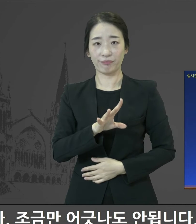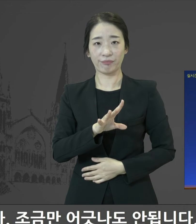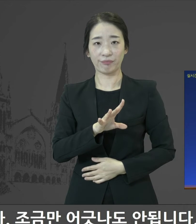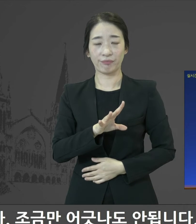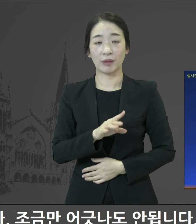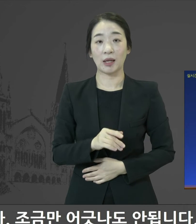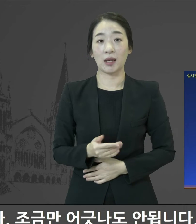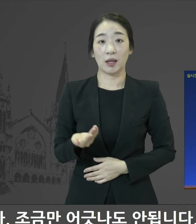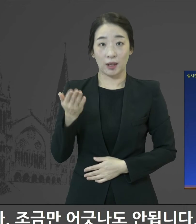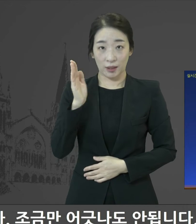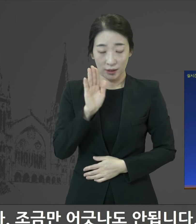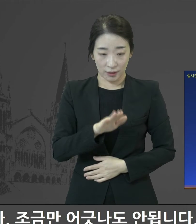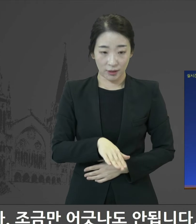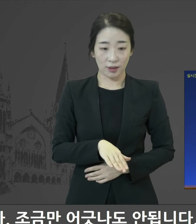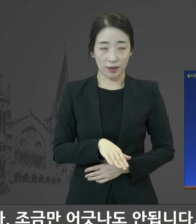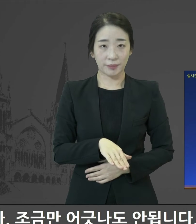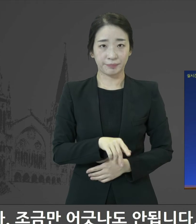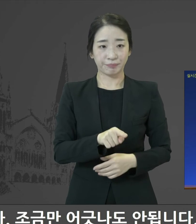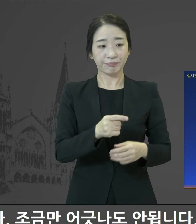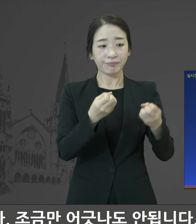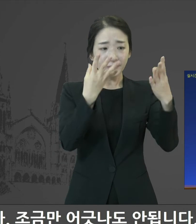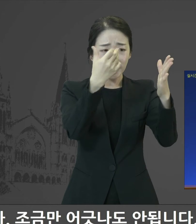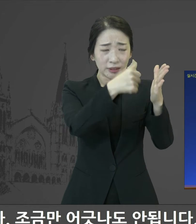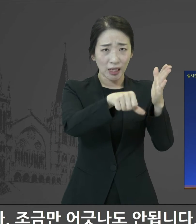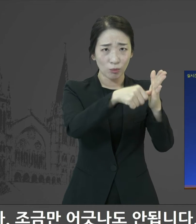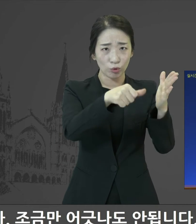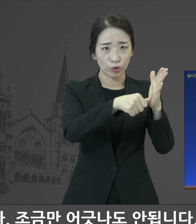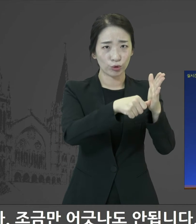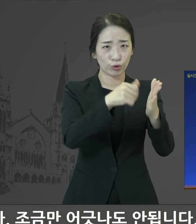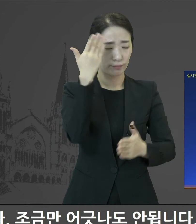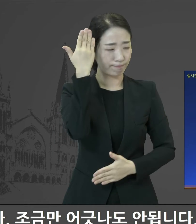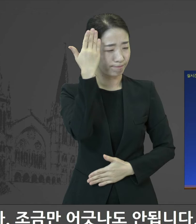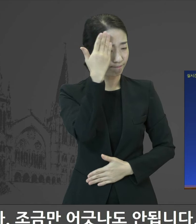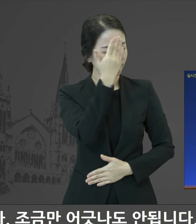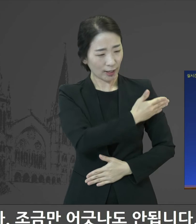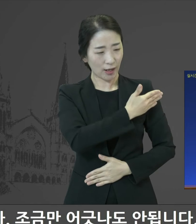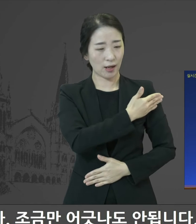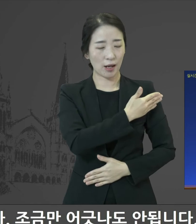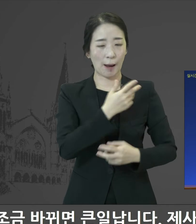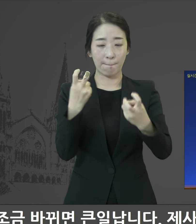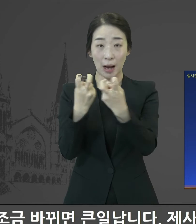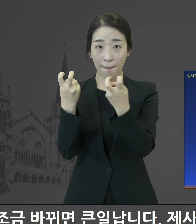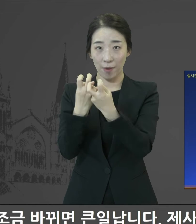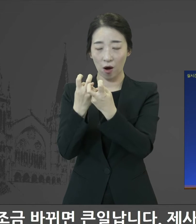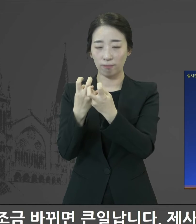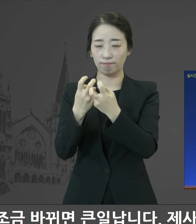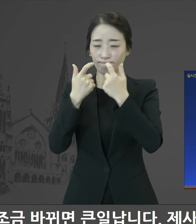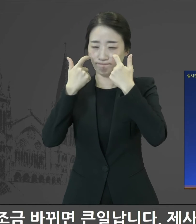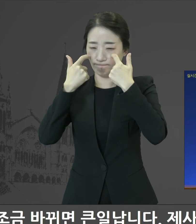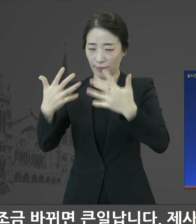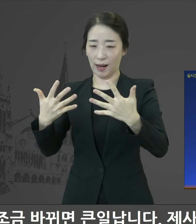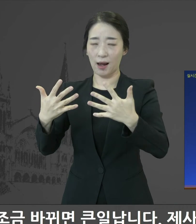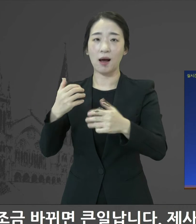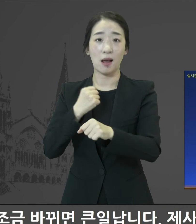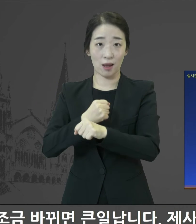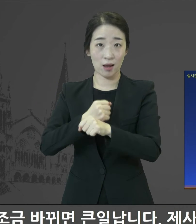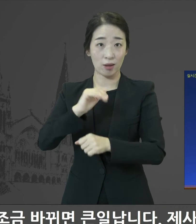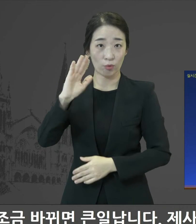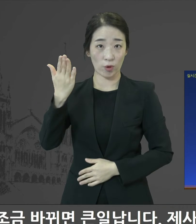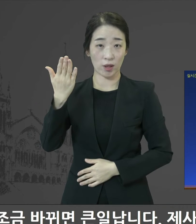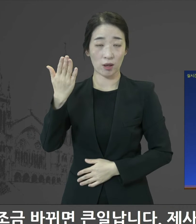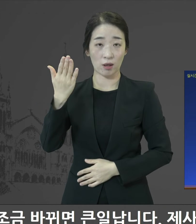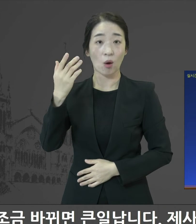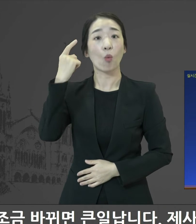없어야 되고 드려지는 방법이 아주 정확하고 정확해야 되는 거죠. 근데 왜 이렇게 해야